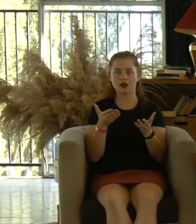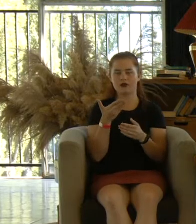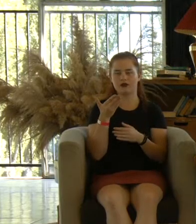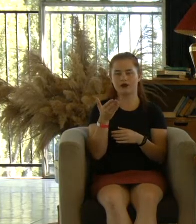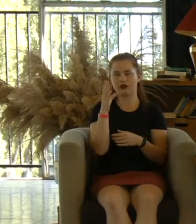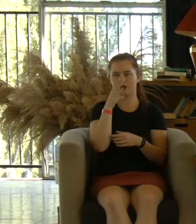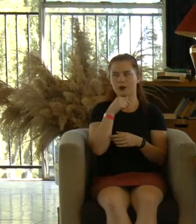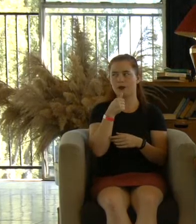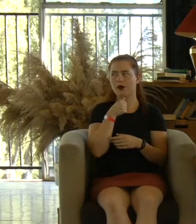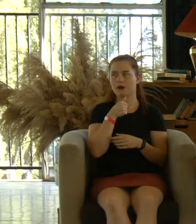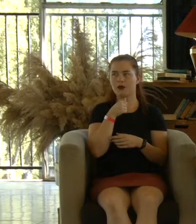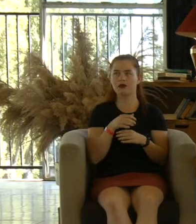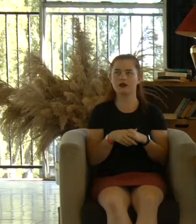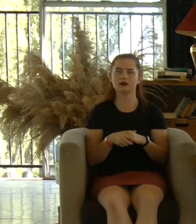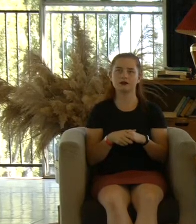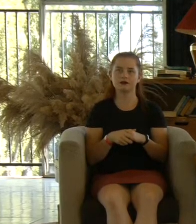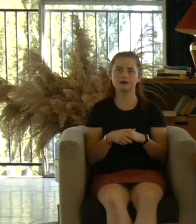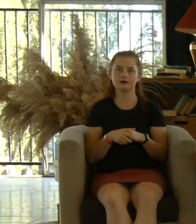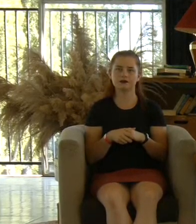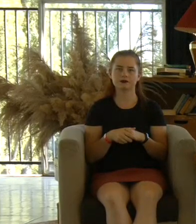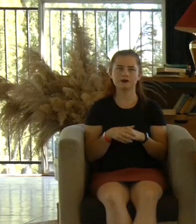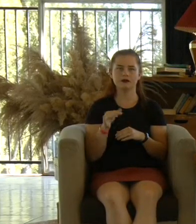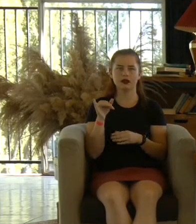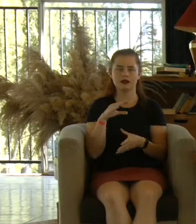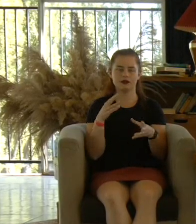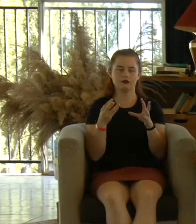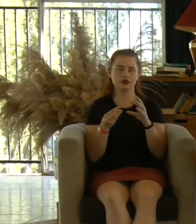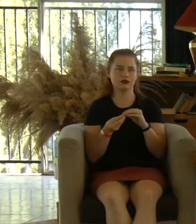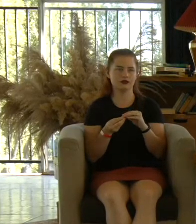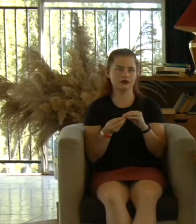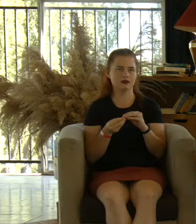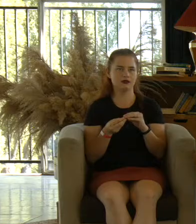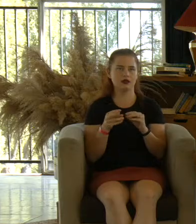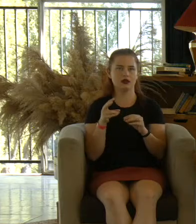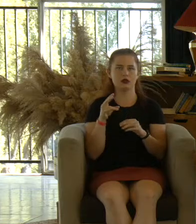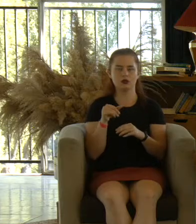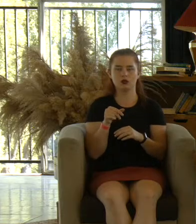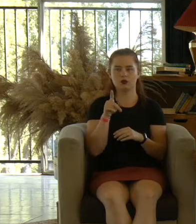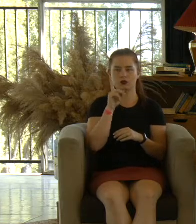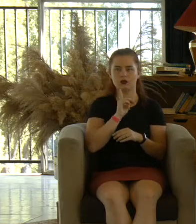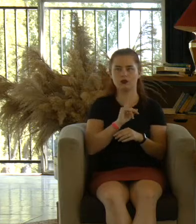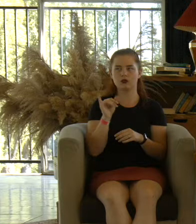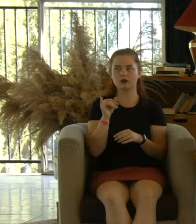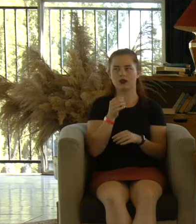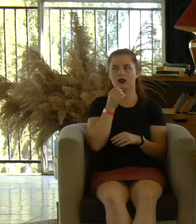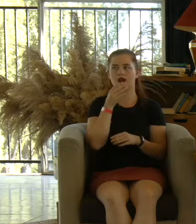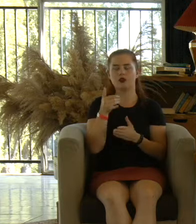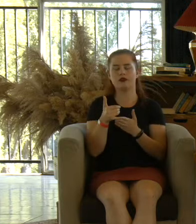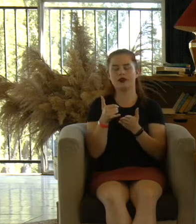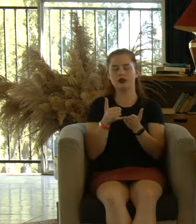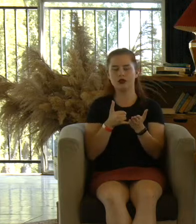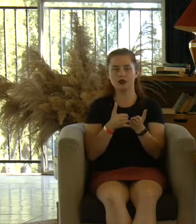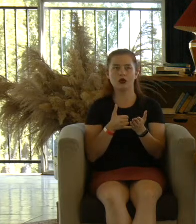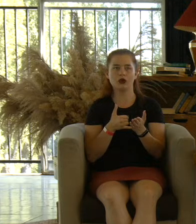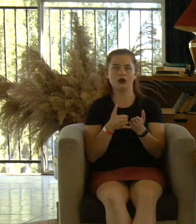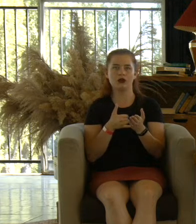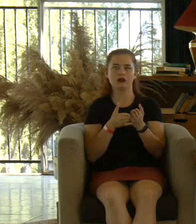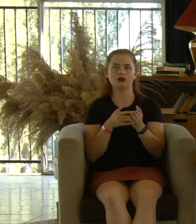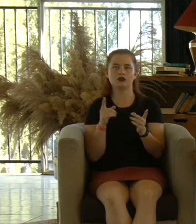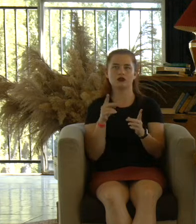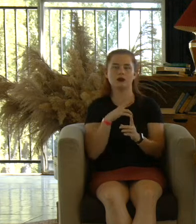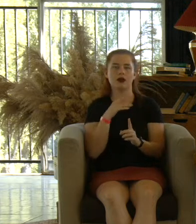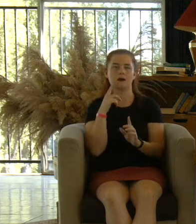сможете попробовать. Как бы, да? И это, в принципе, достаточно вкусное и хорошее вино. Для того, чтобы я вообще